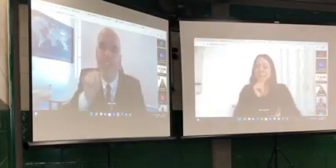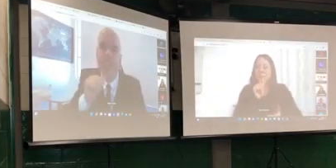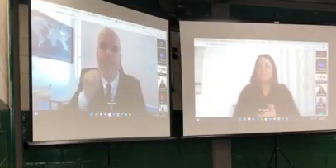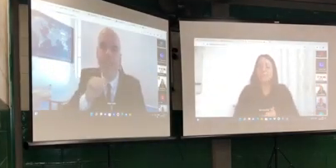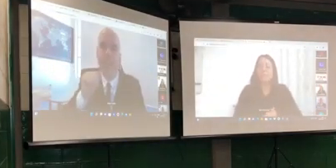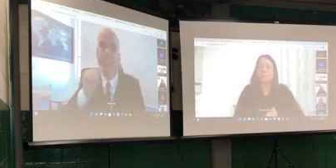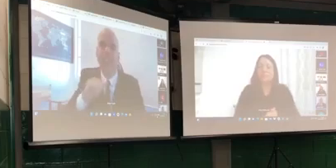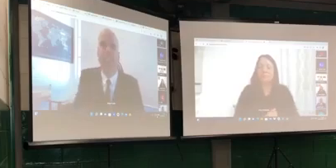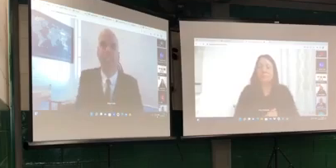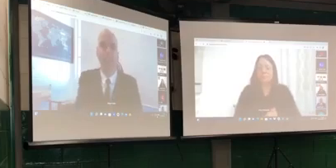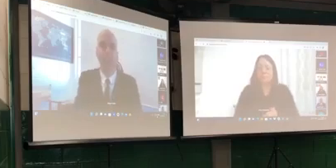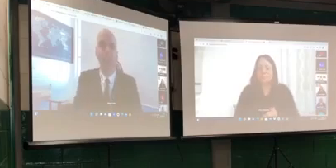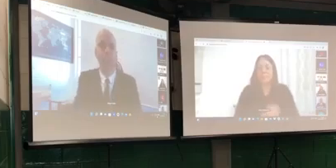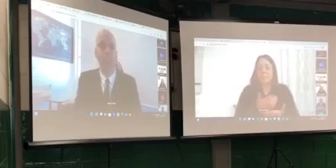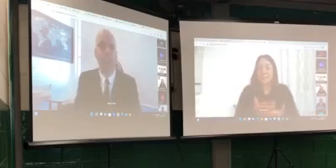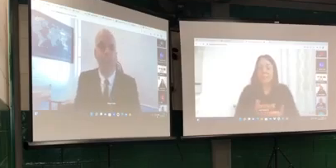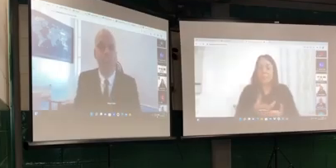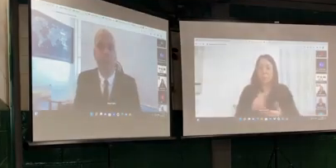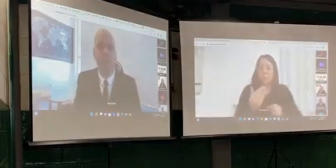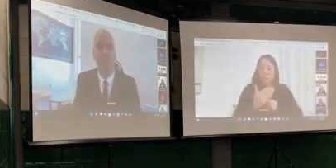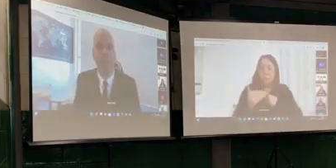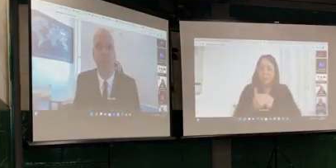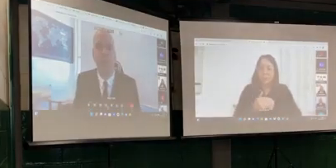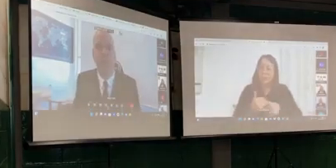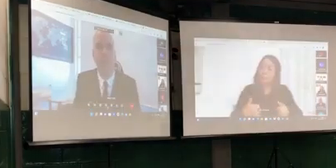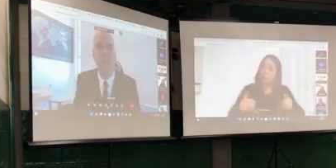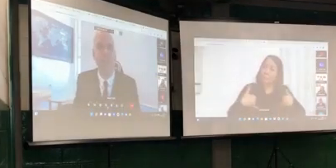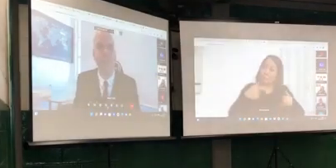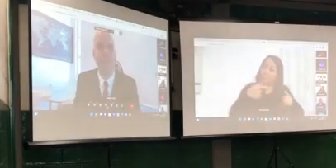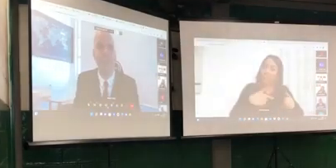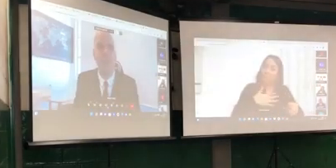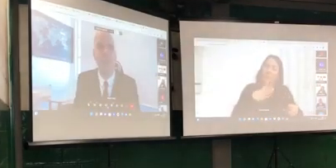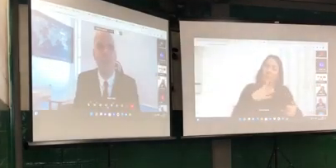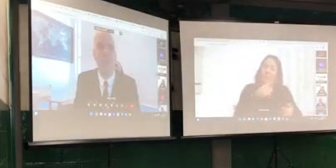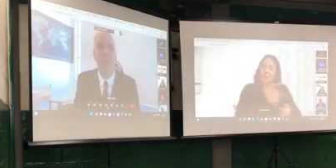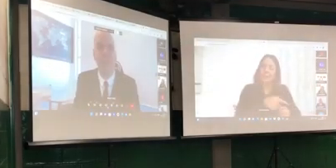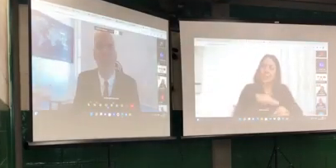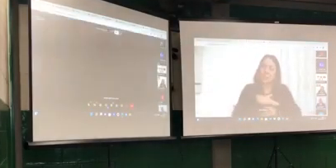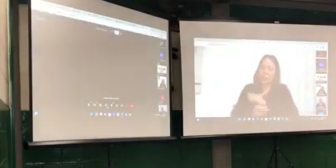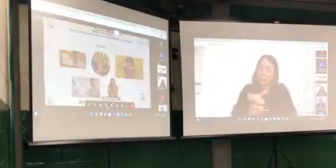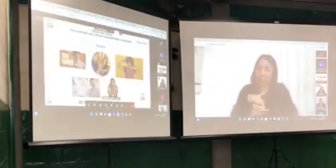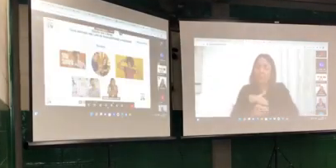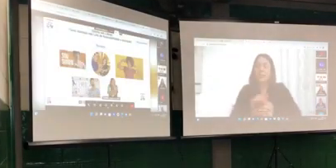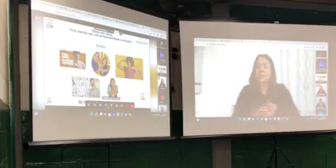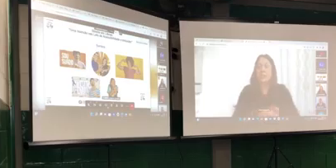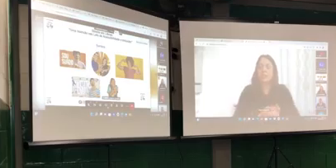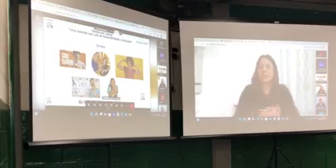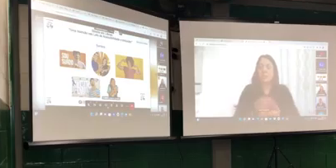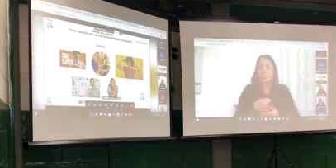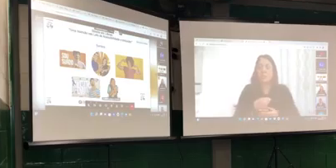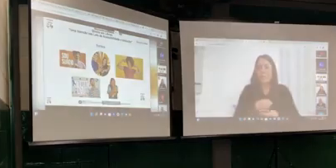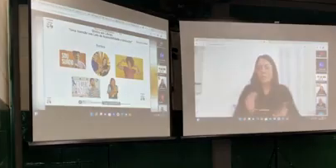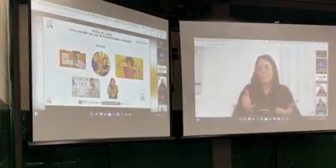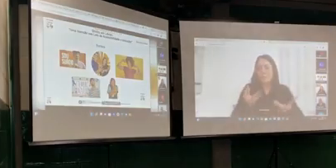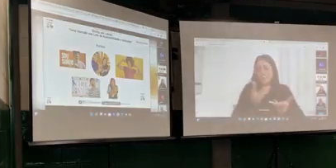né? Então, são muito queridos, eu tive a honra de conhecer eles lá, conversei, são espetaculares, são